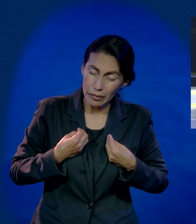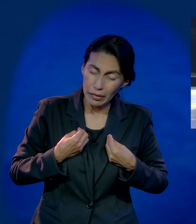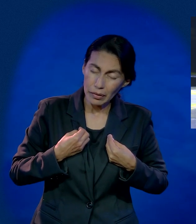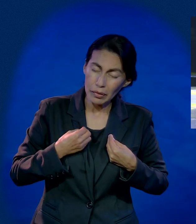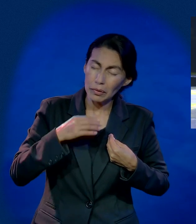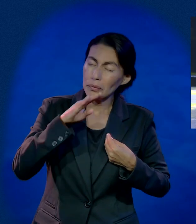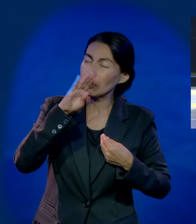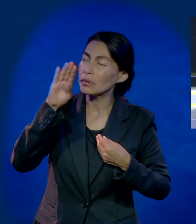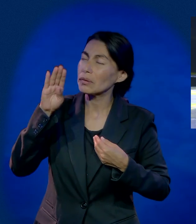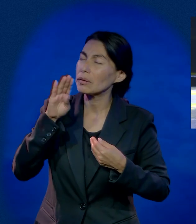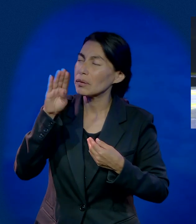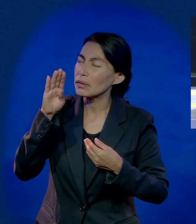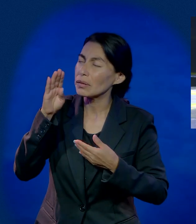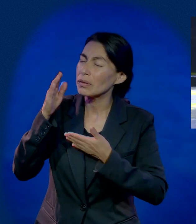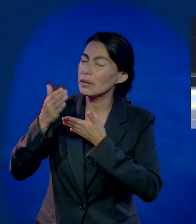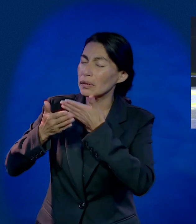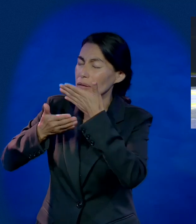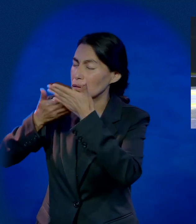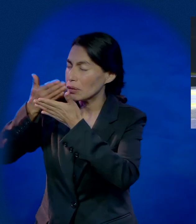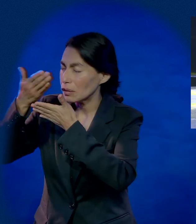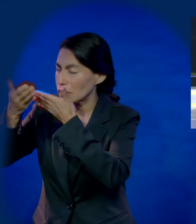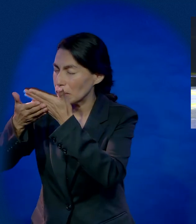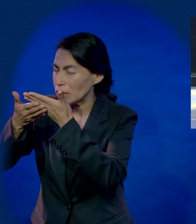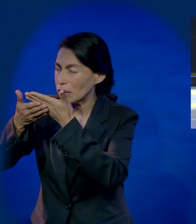Que hemos vivido. Que hemos vivido.